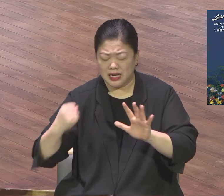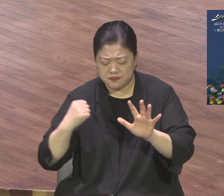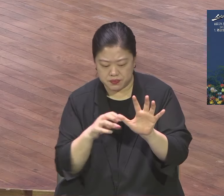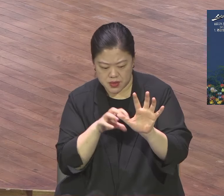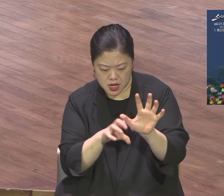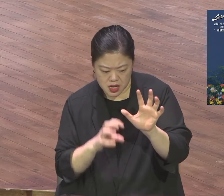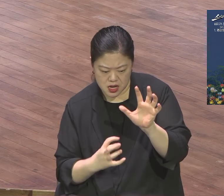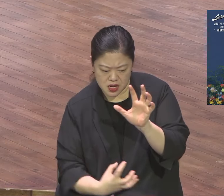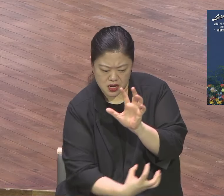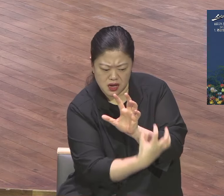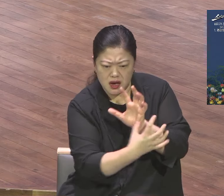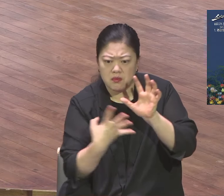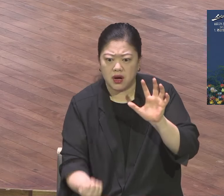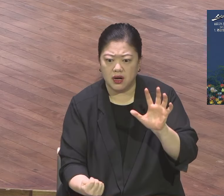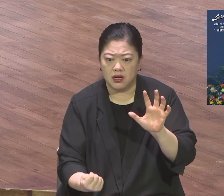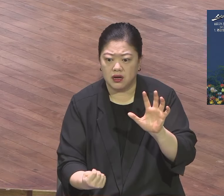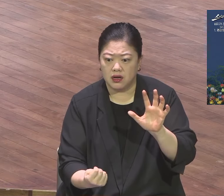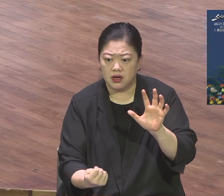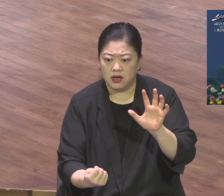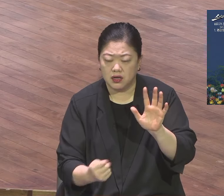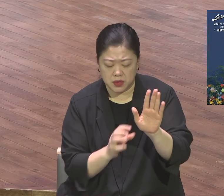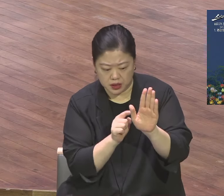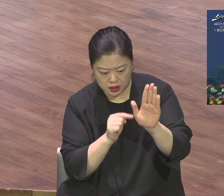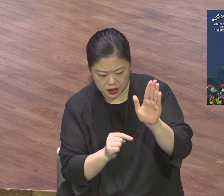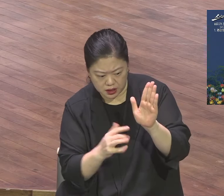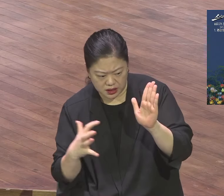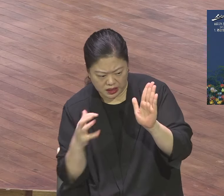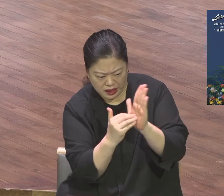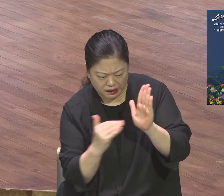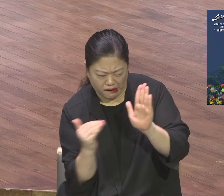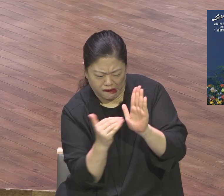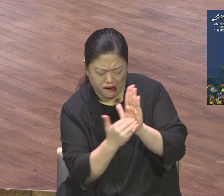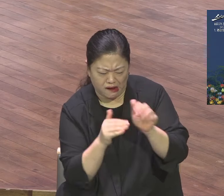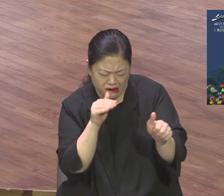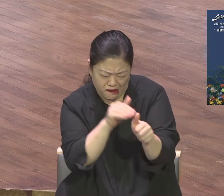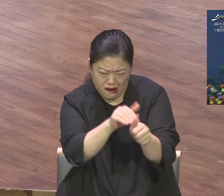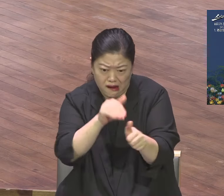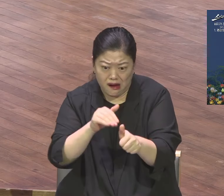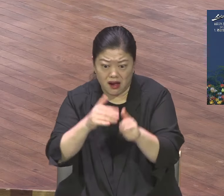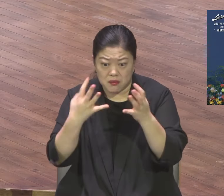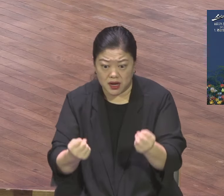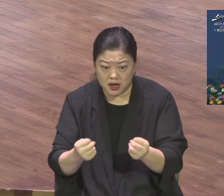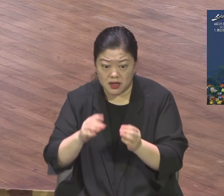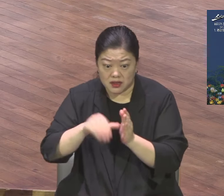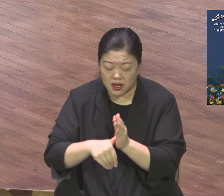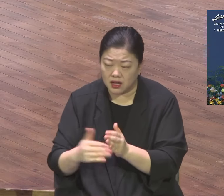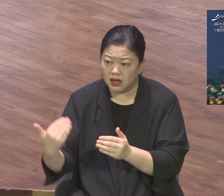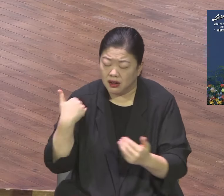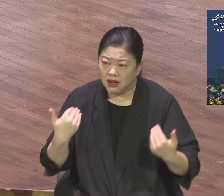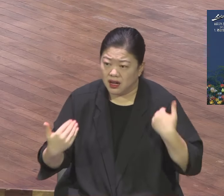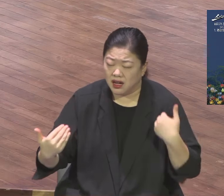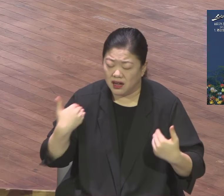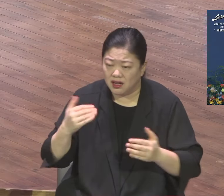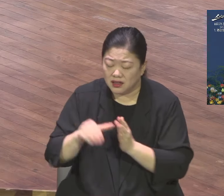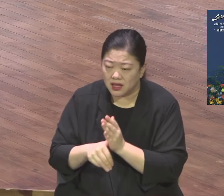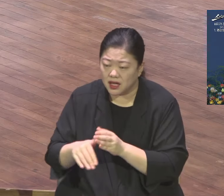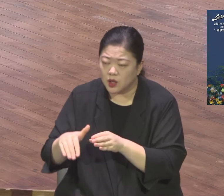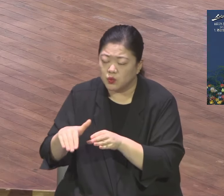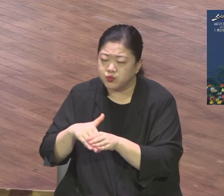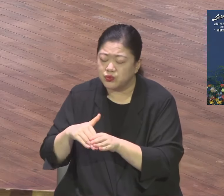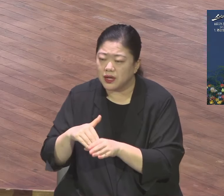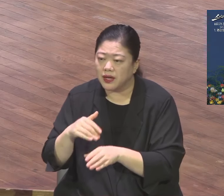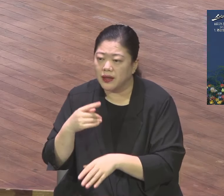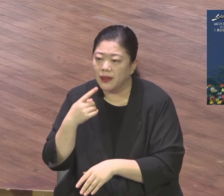그런데 그런 위기 속에서도 하나님 앞에 선 것이 아니고 온갖 세상적인